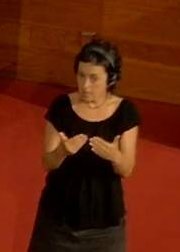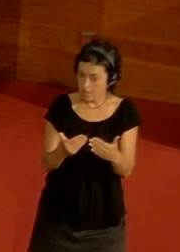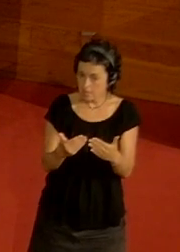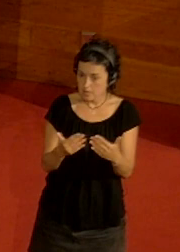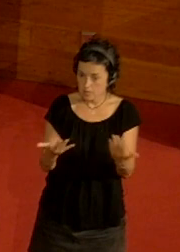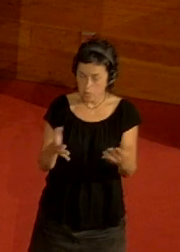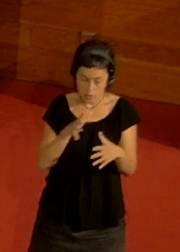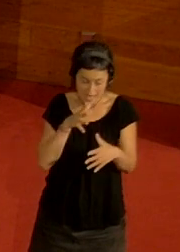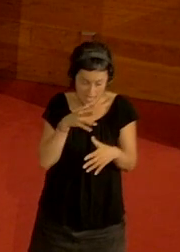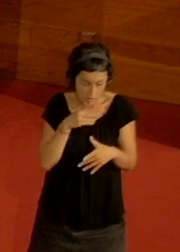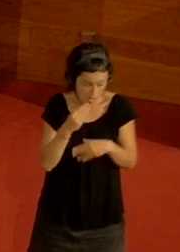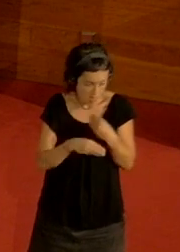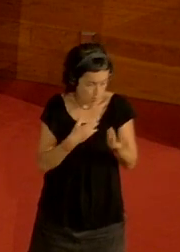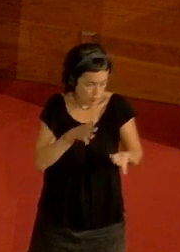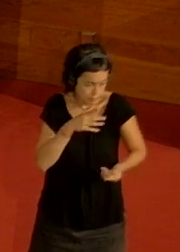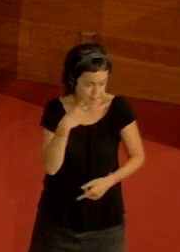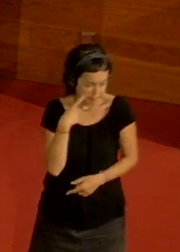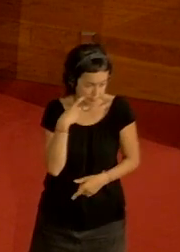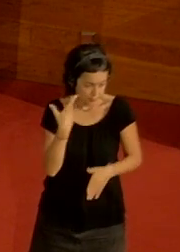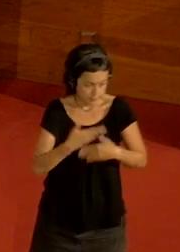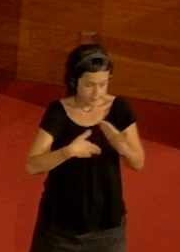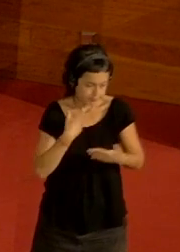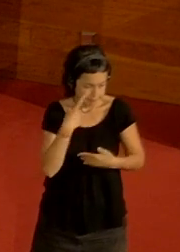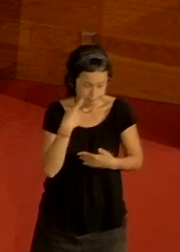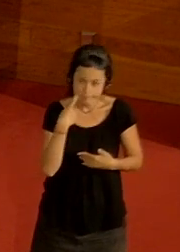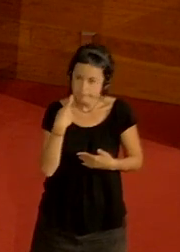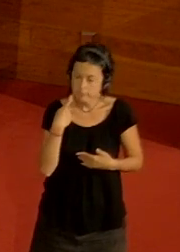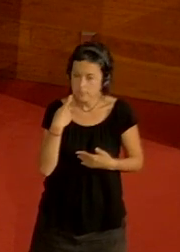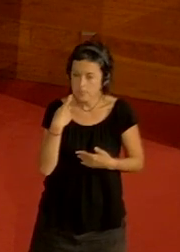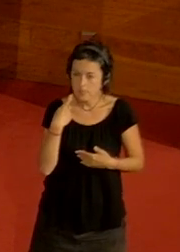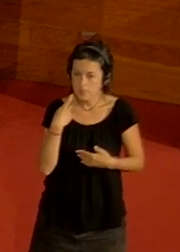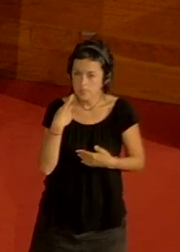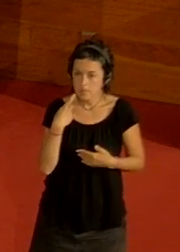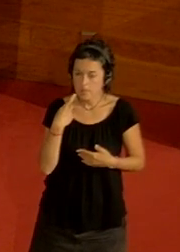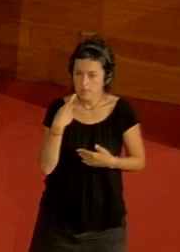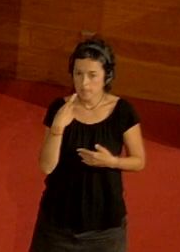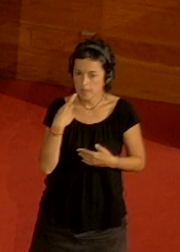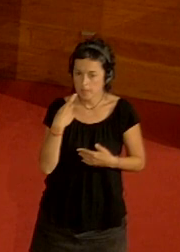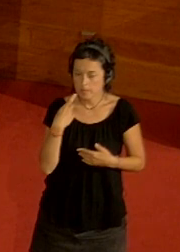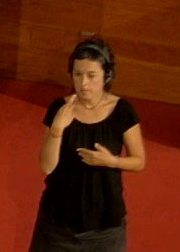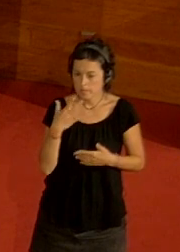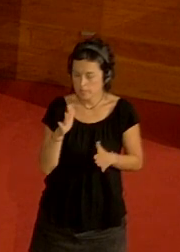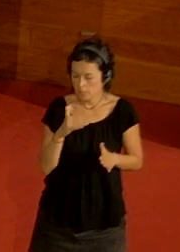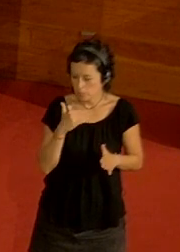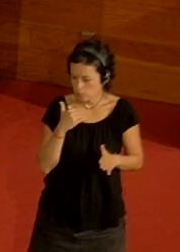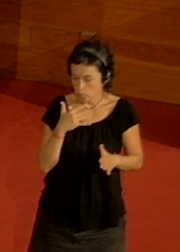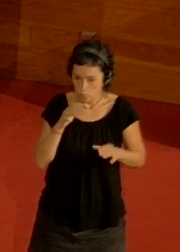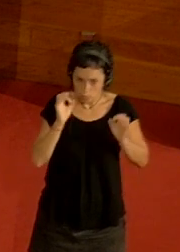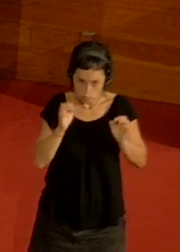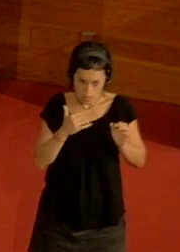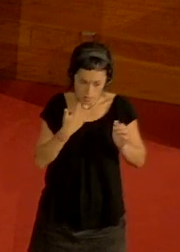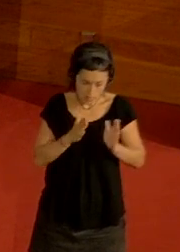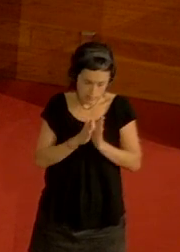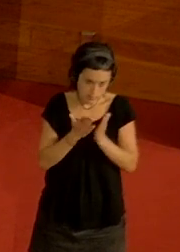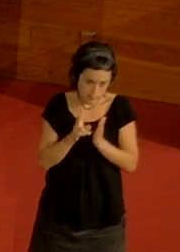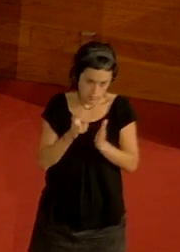rutina por defecto generándose eh algo sobre lo que a m Yo estoy trabajando ahora mucho en mi nuevo libro